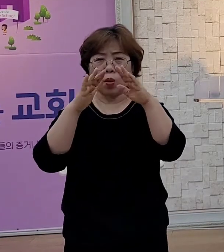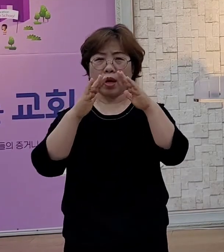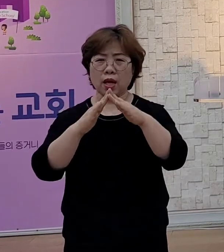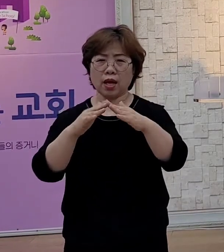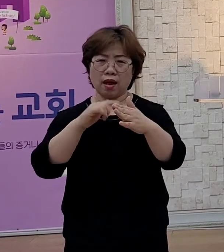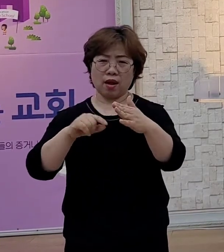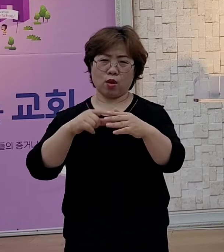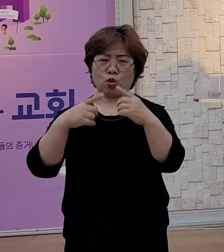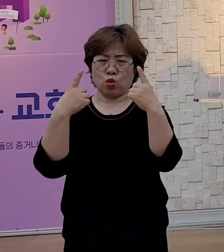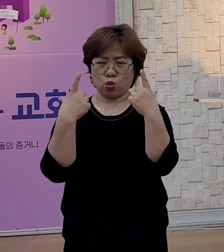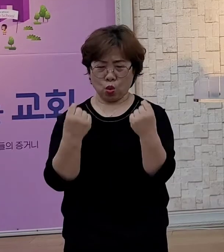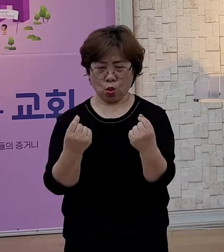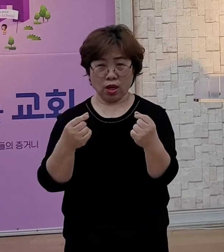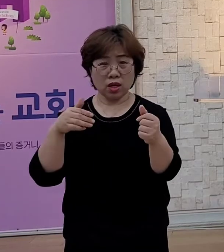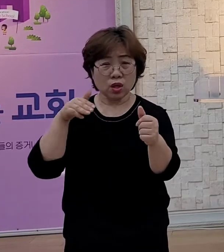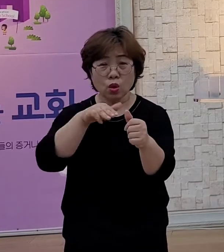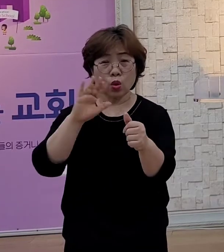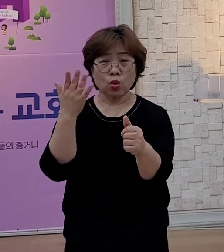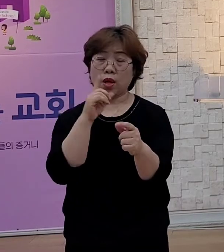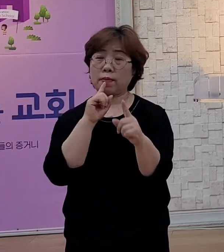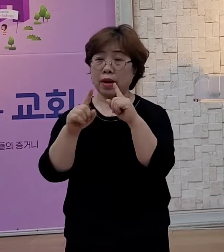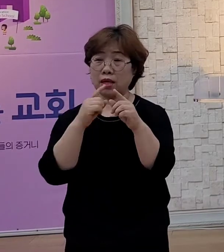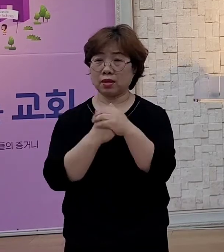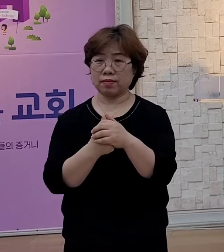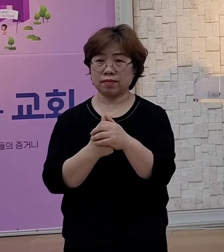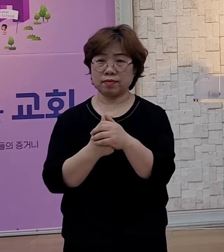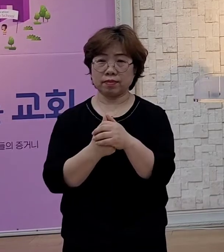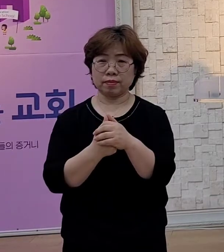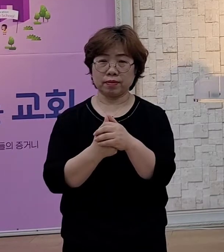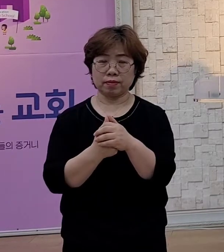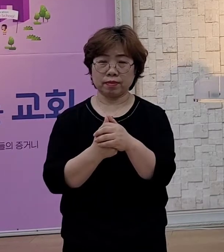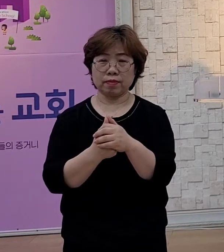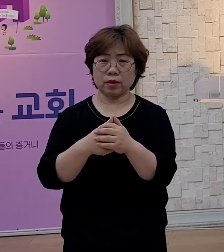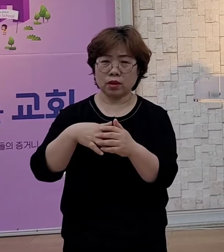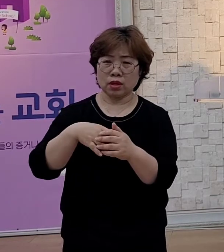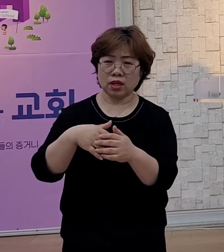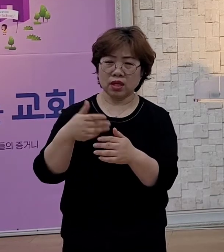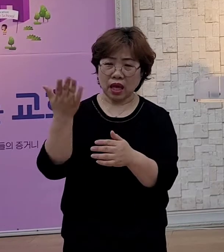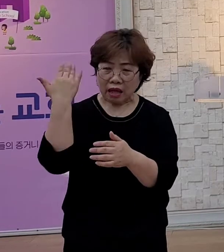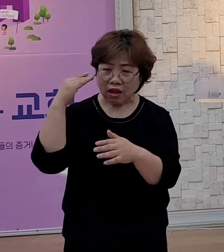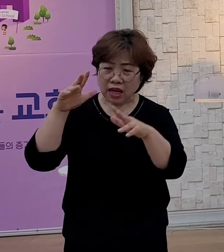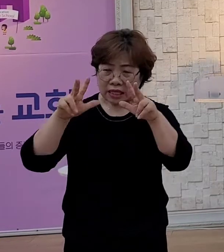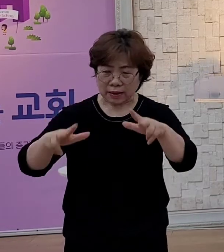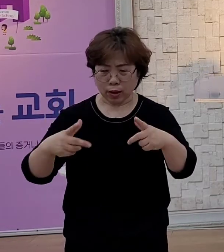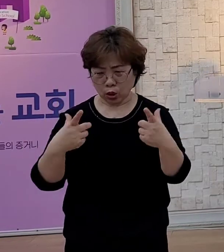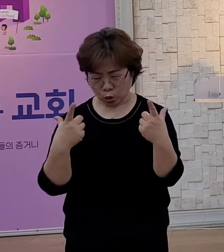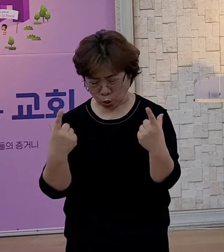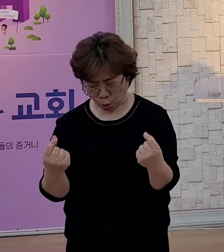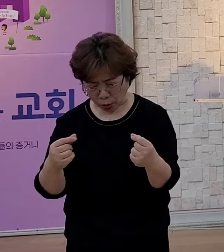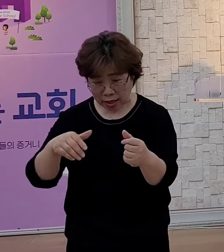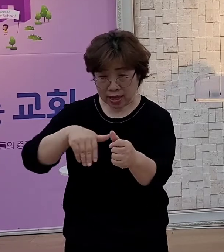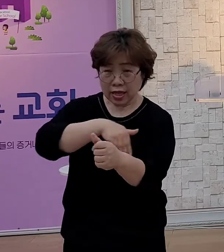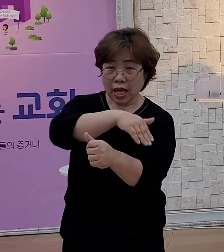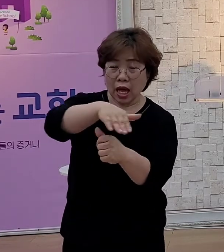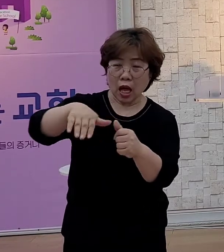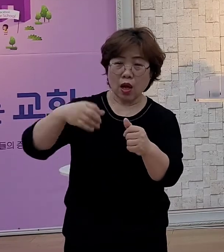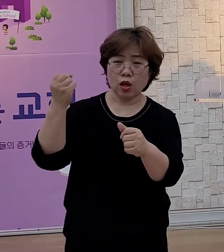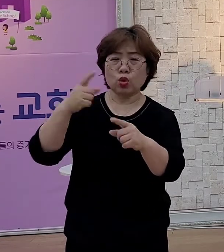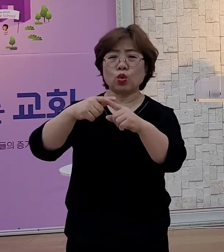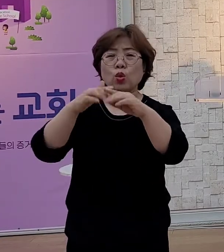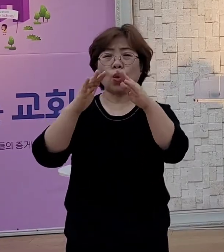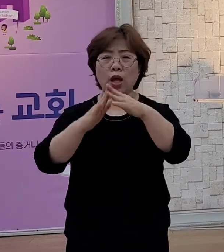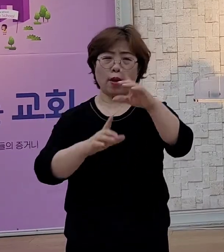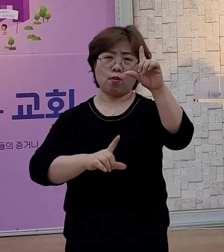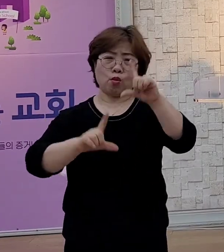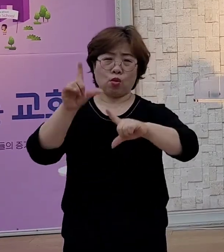사실입니다. 그때나 지금이나 다른 게 하나도 없는 이 인생사다라는 것, 또한 교회 아니다라는 것을